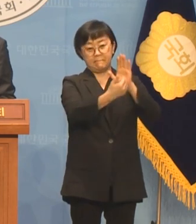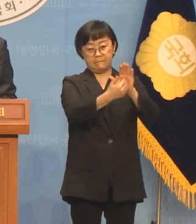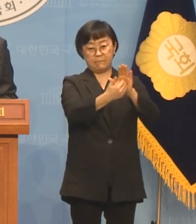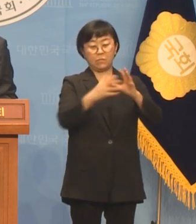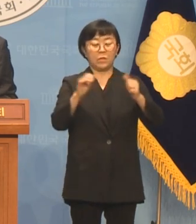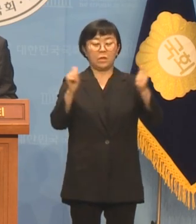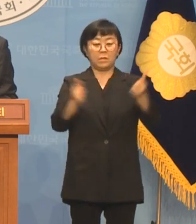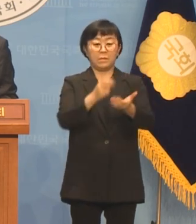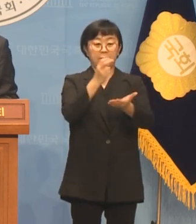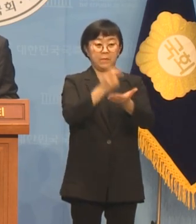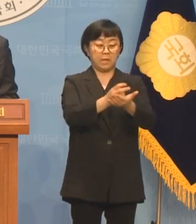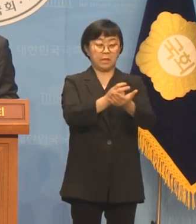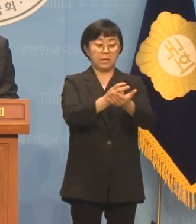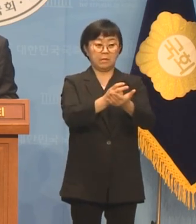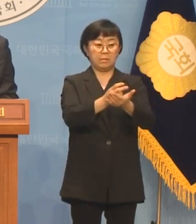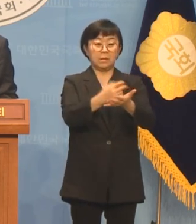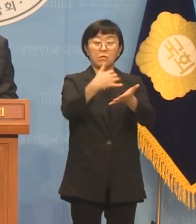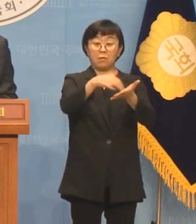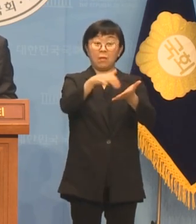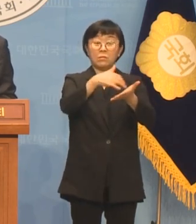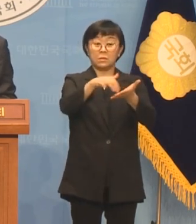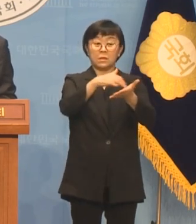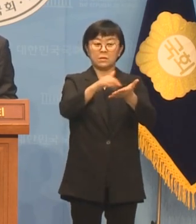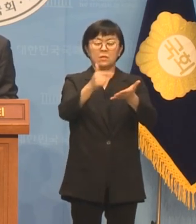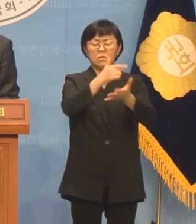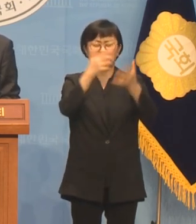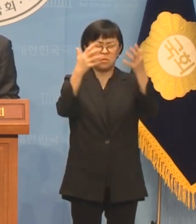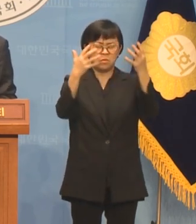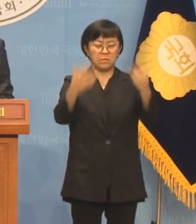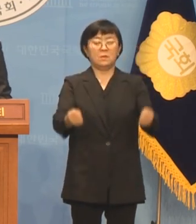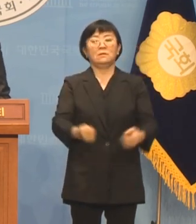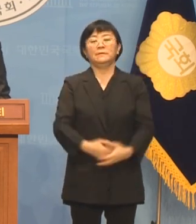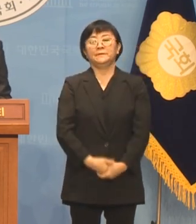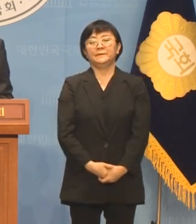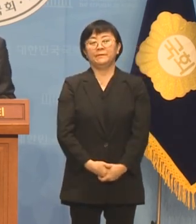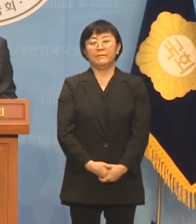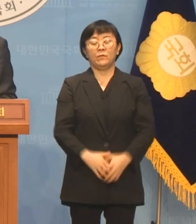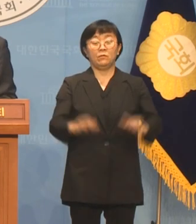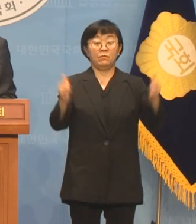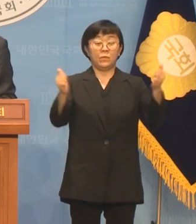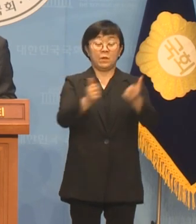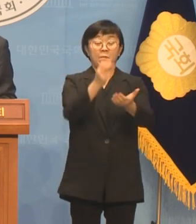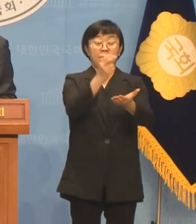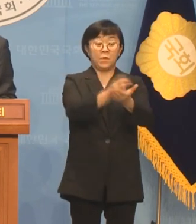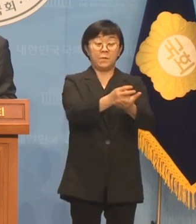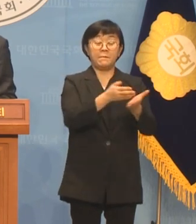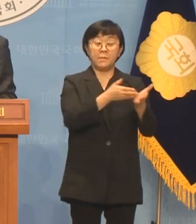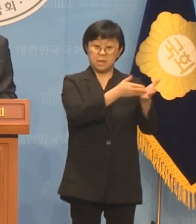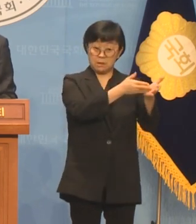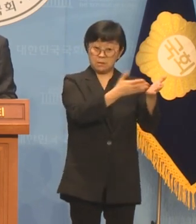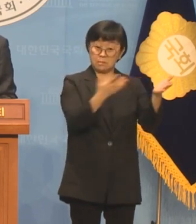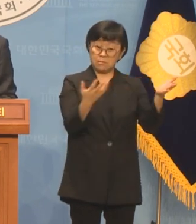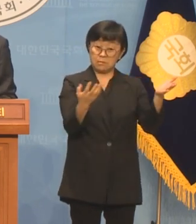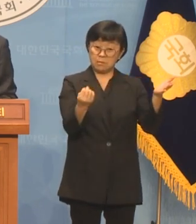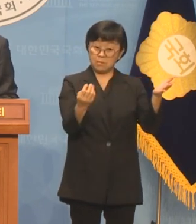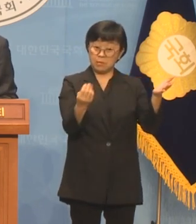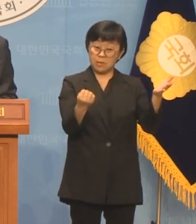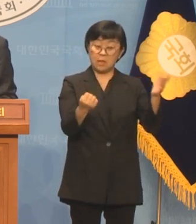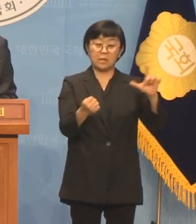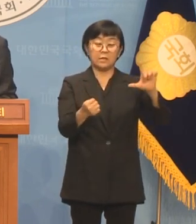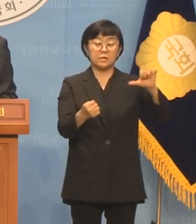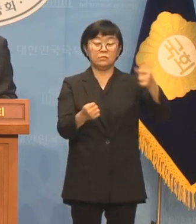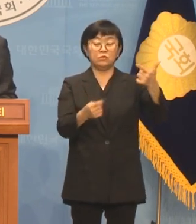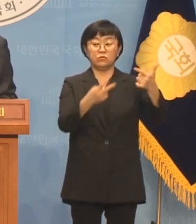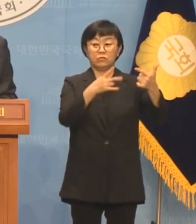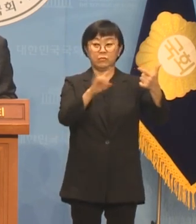국회의원의 입법 발의 건수가 기하급수적으로 늘고 있습니다. 의원 입법 발의 건수는 16대